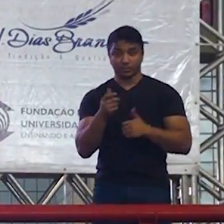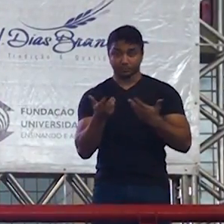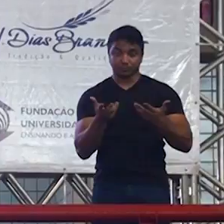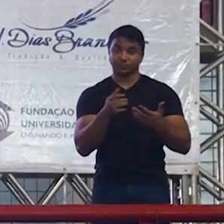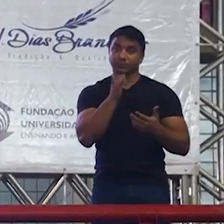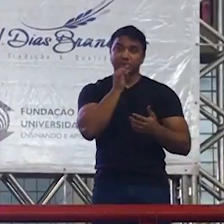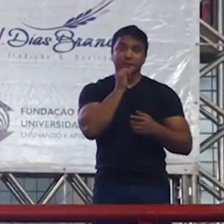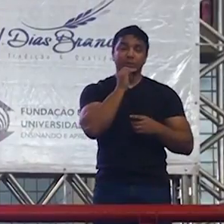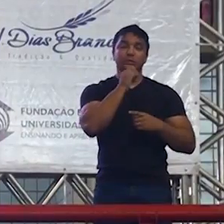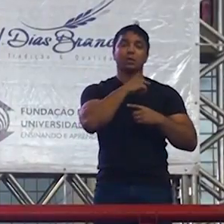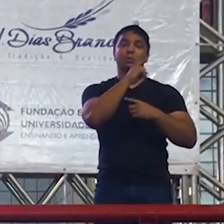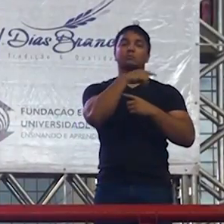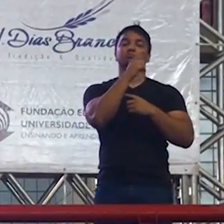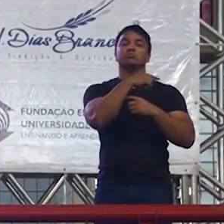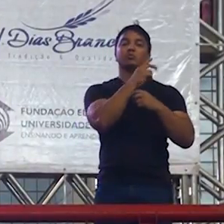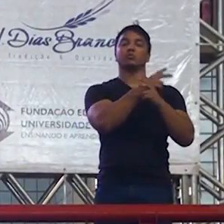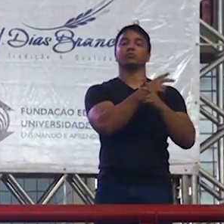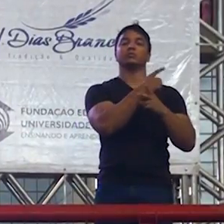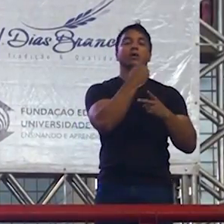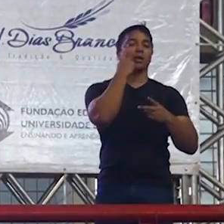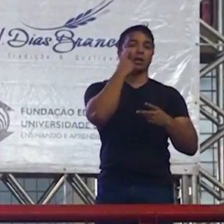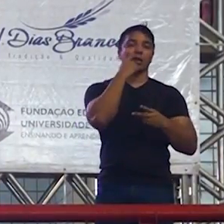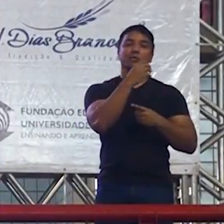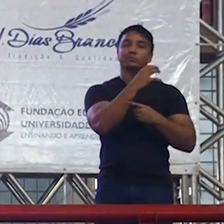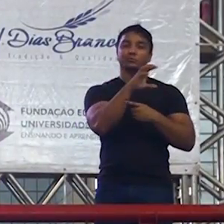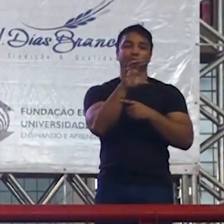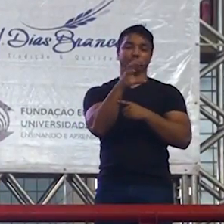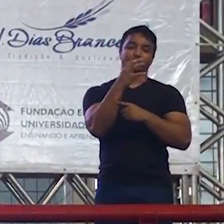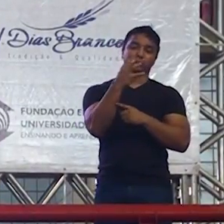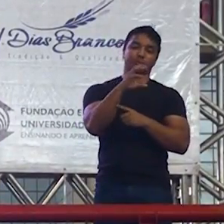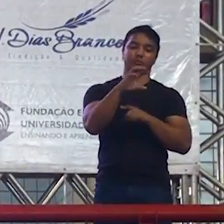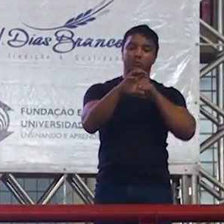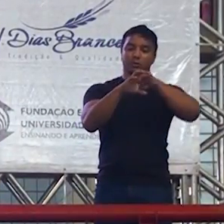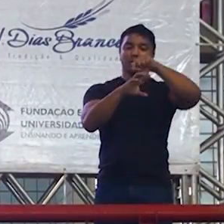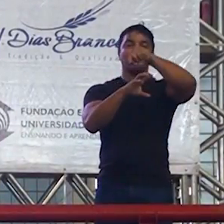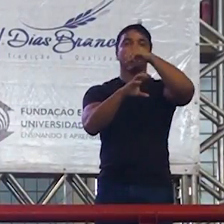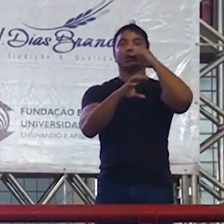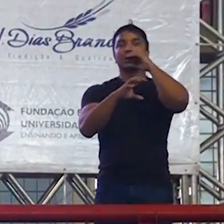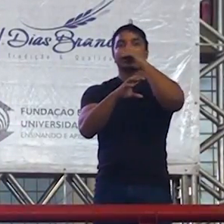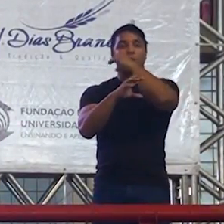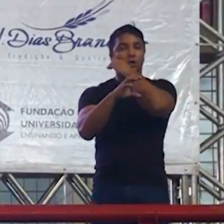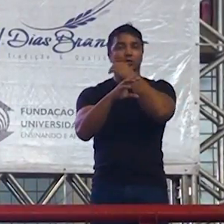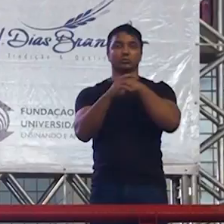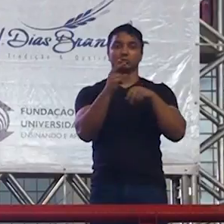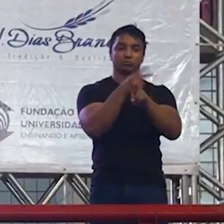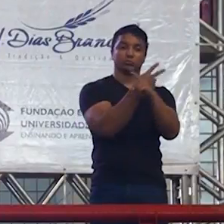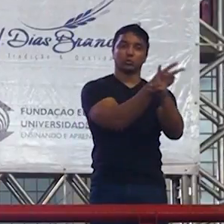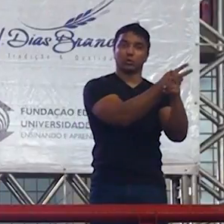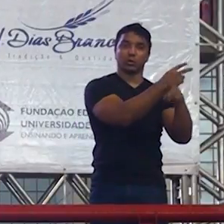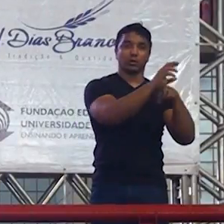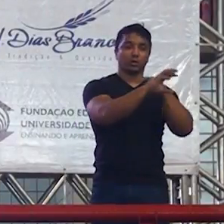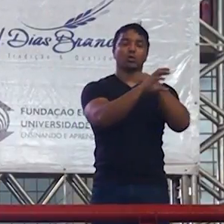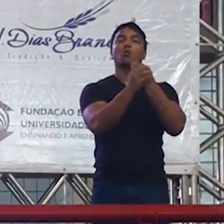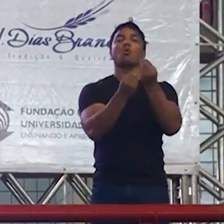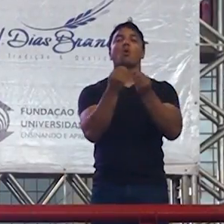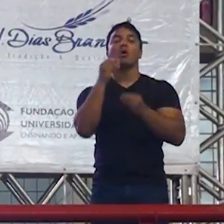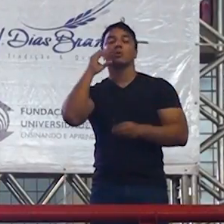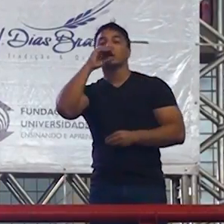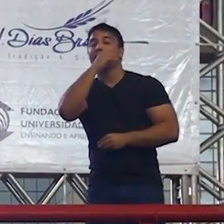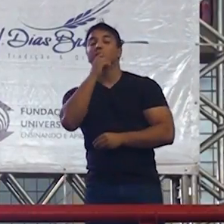um ventilador e você pega na parte de trás do ventilador, como é que esse ventilador